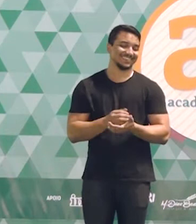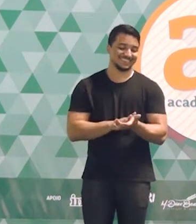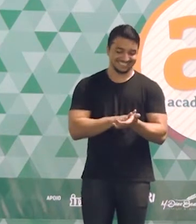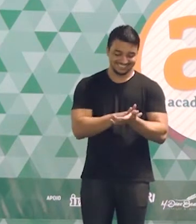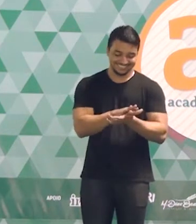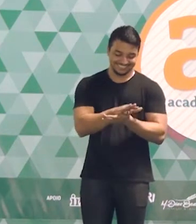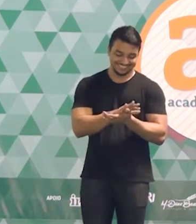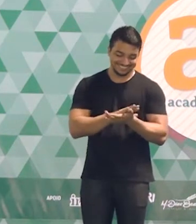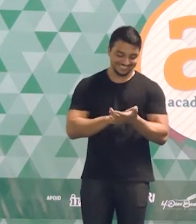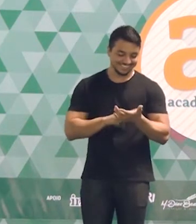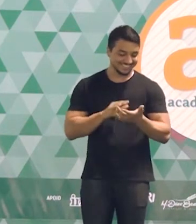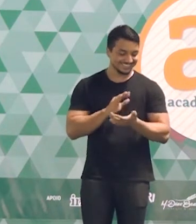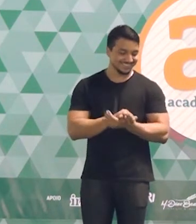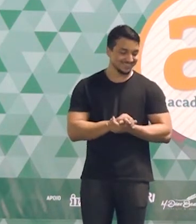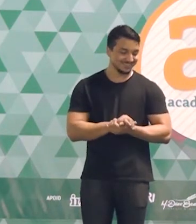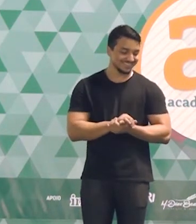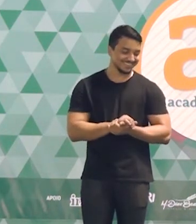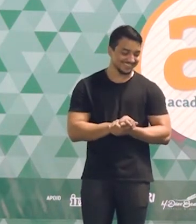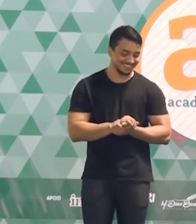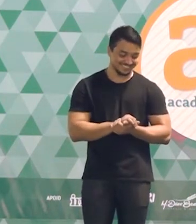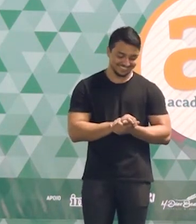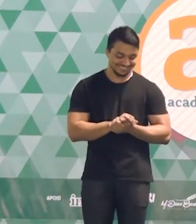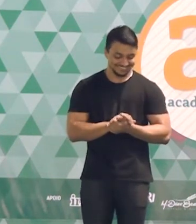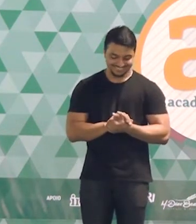está oferecendo. Mas vamos lá.